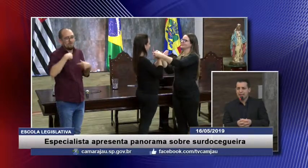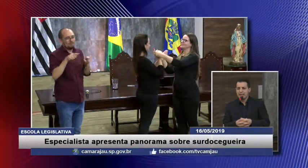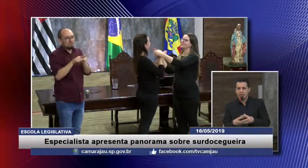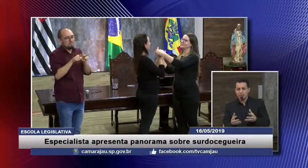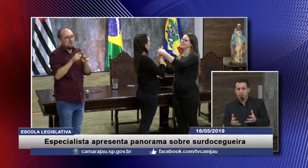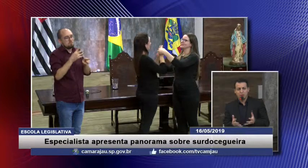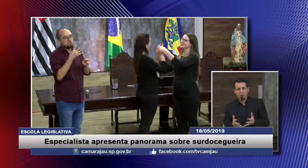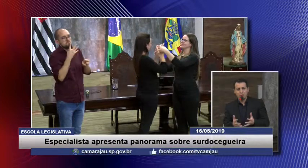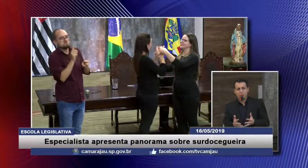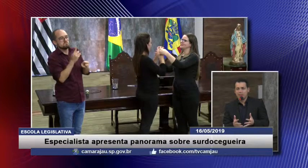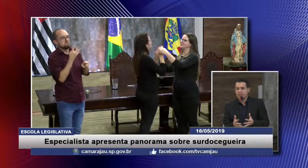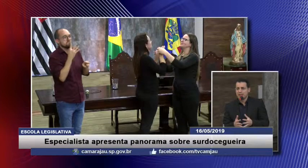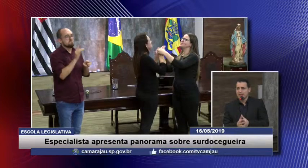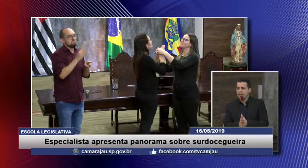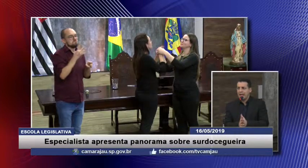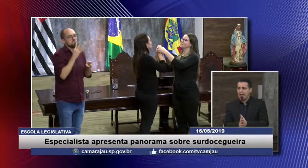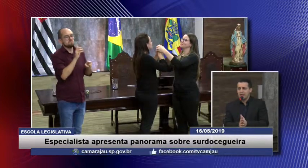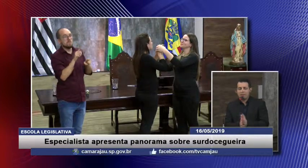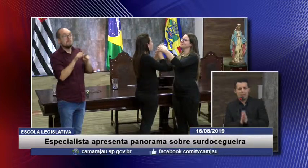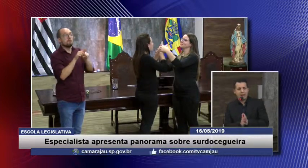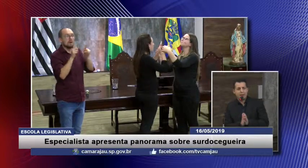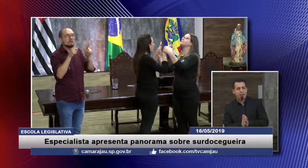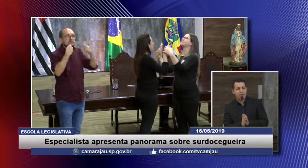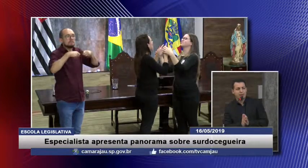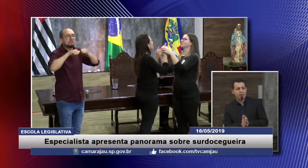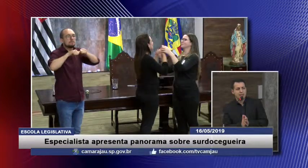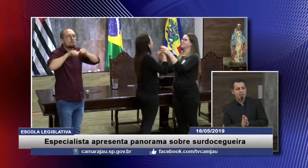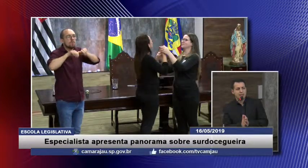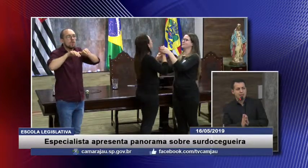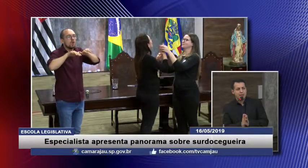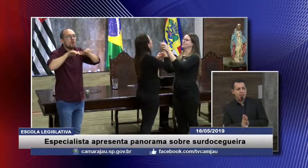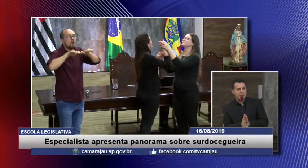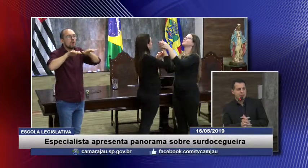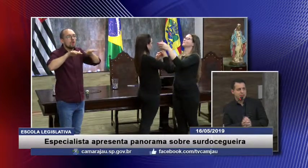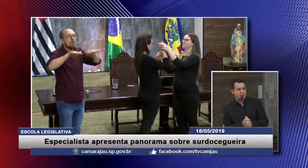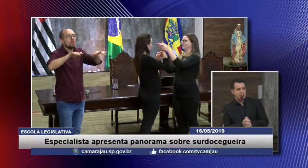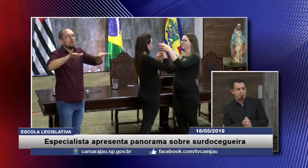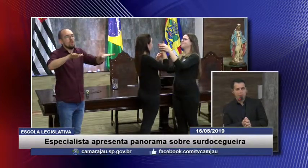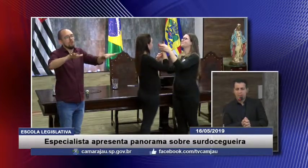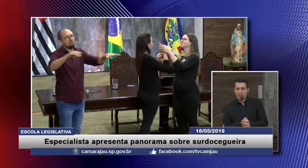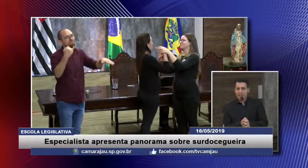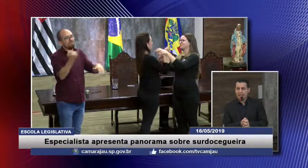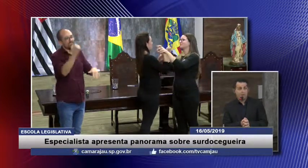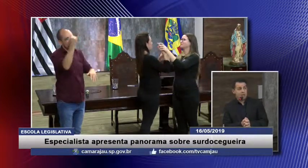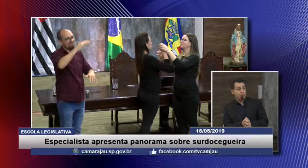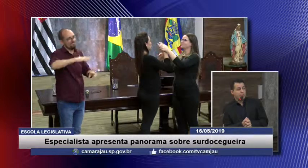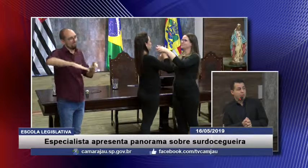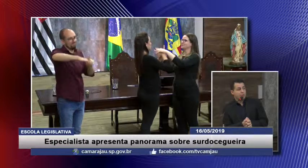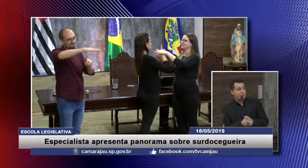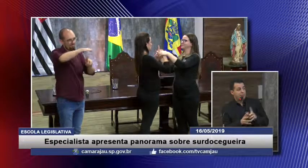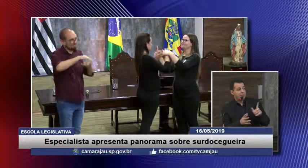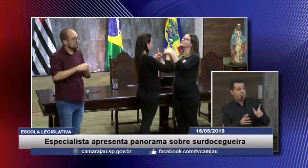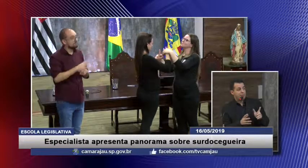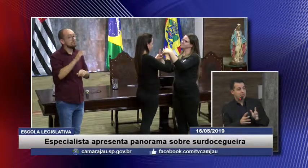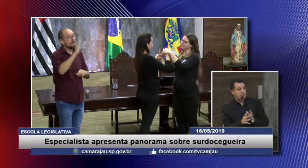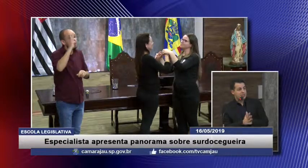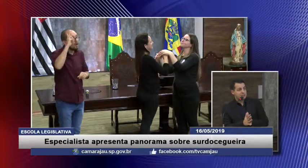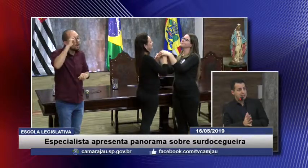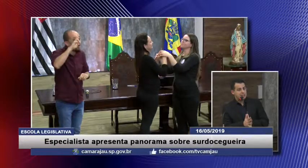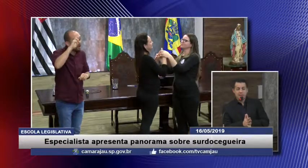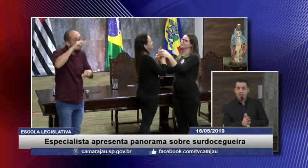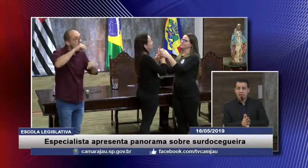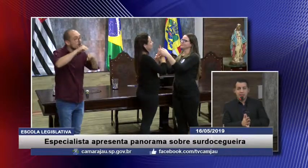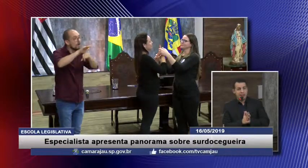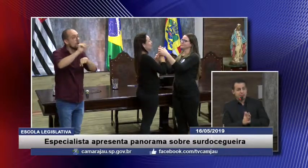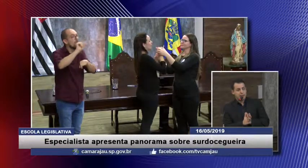ainda tão difundido, mas que é de extrema importância para a nossa sociedade. Eu quero lembrar mais uma vez aos